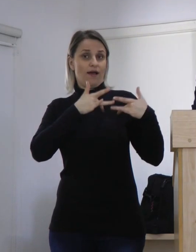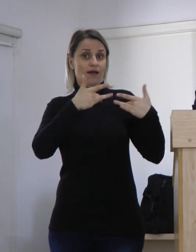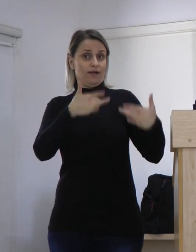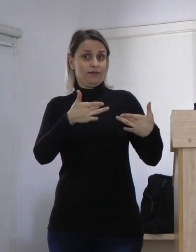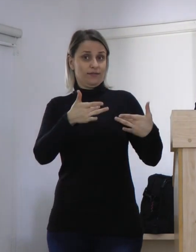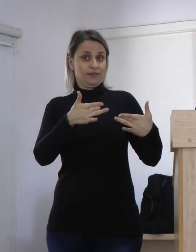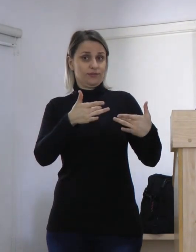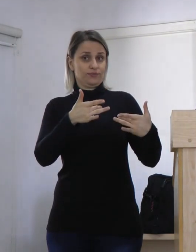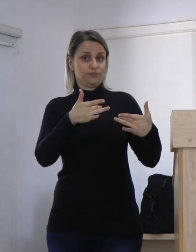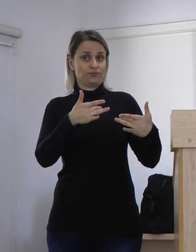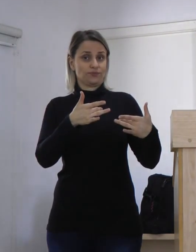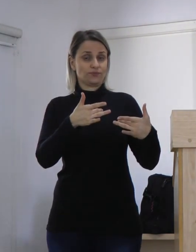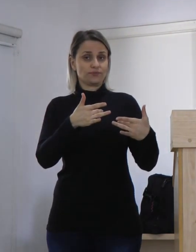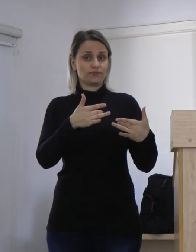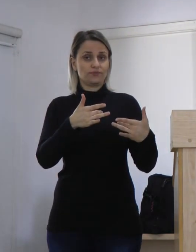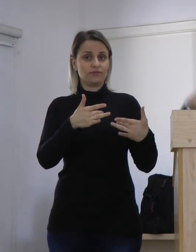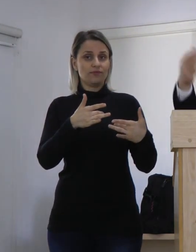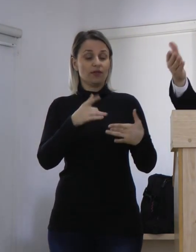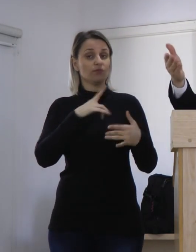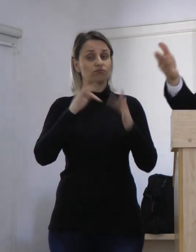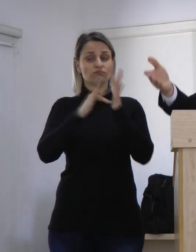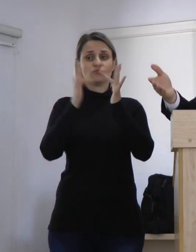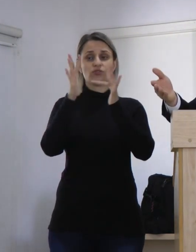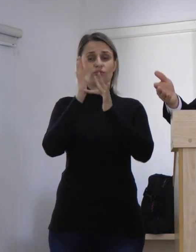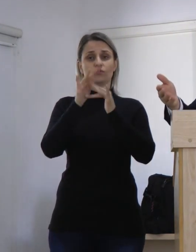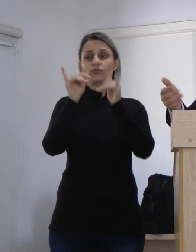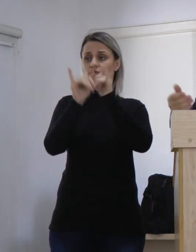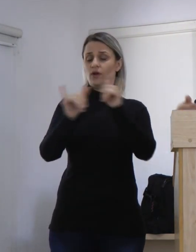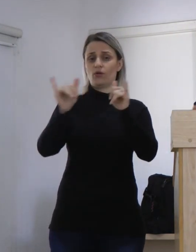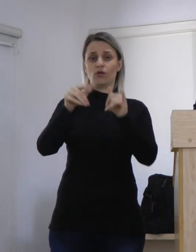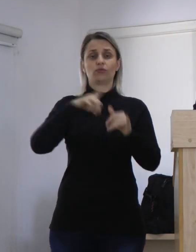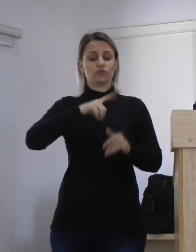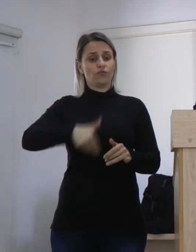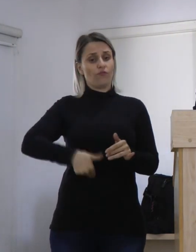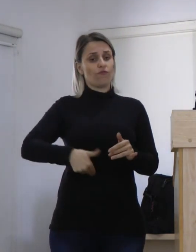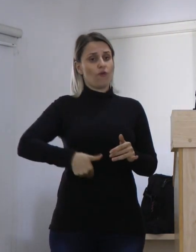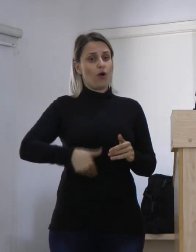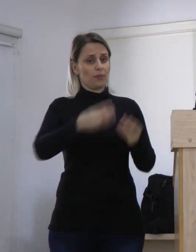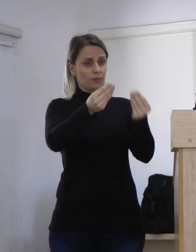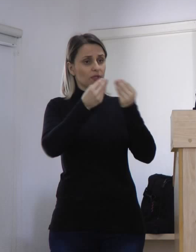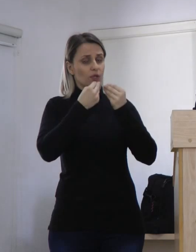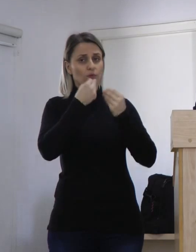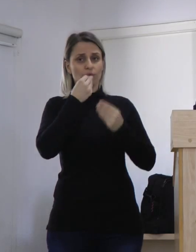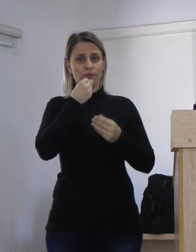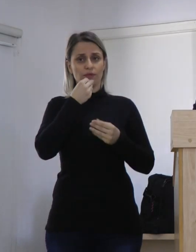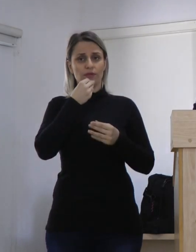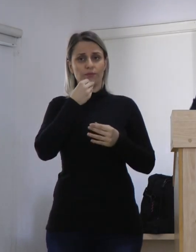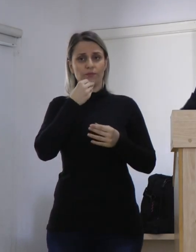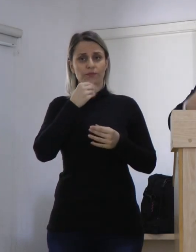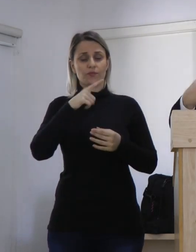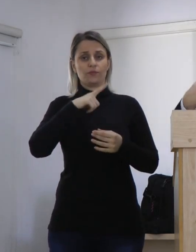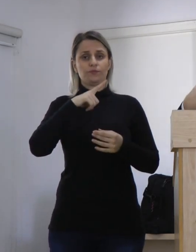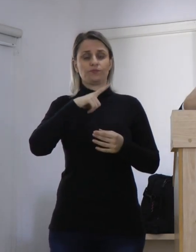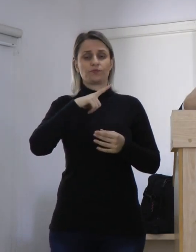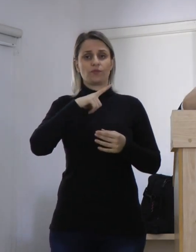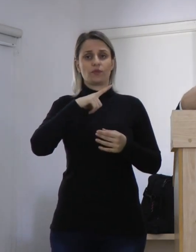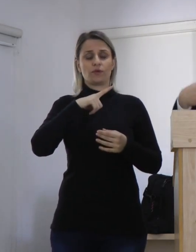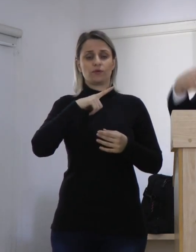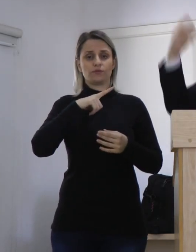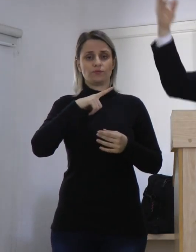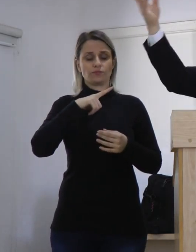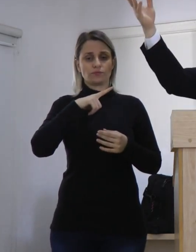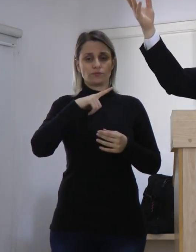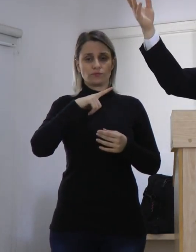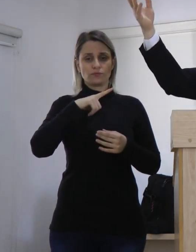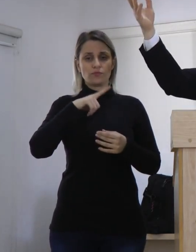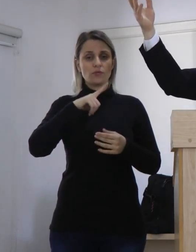deste comer. Tive sede, me deste beber. Estava nu, tu me vestiste. Preso ou enfermo, tu foste me visitar. Eu estava peregrino,